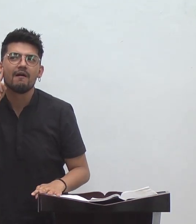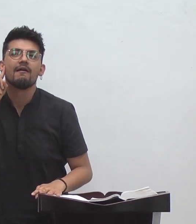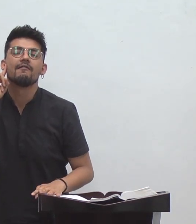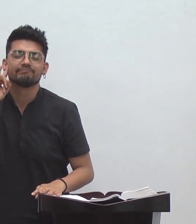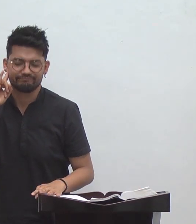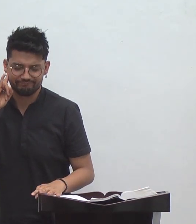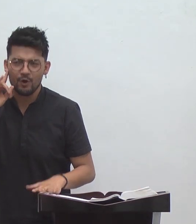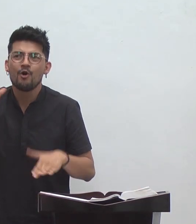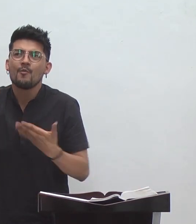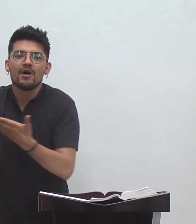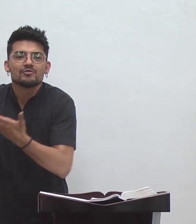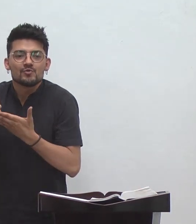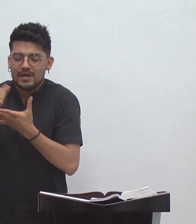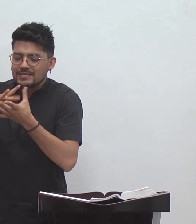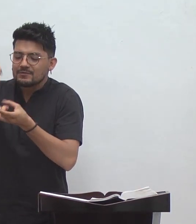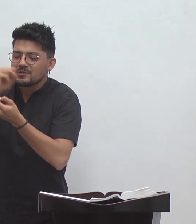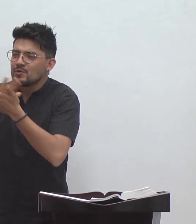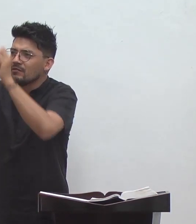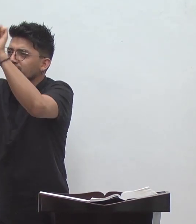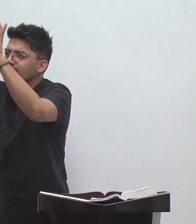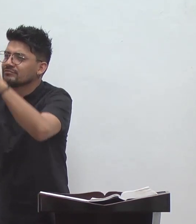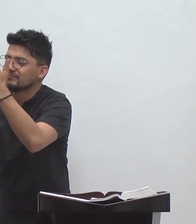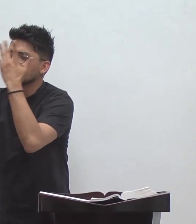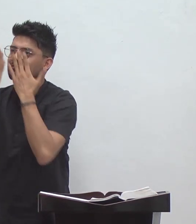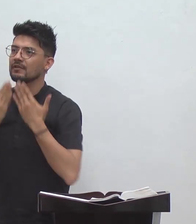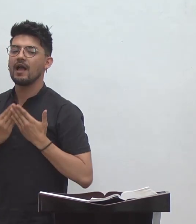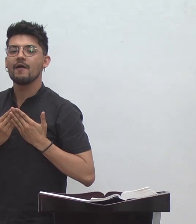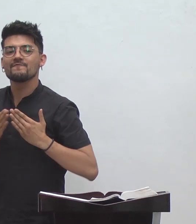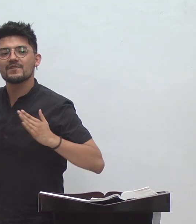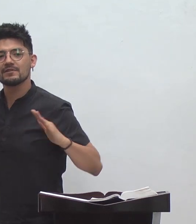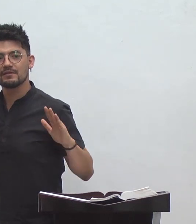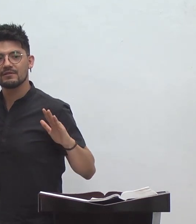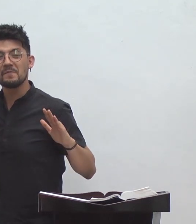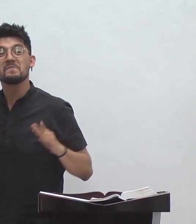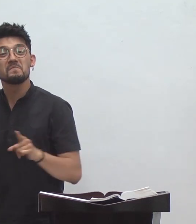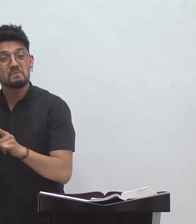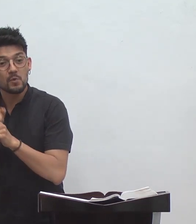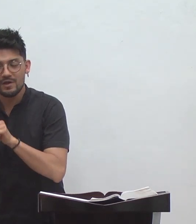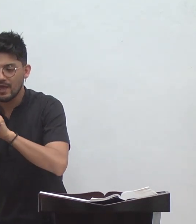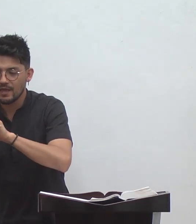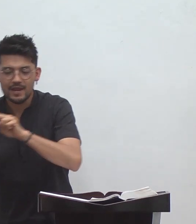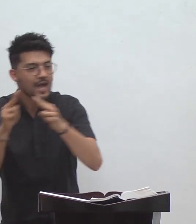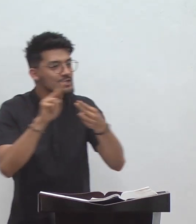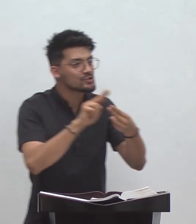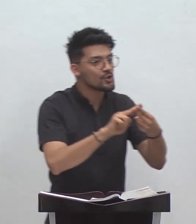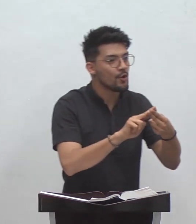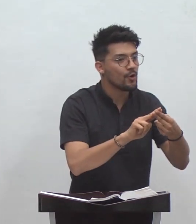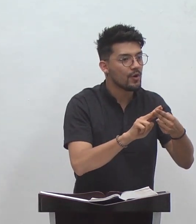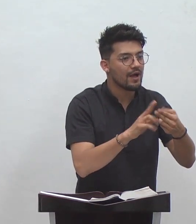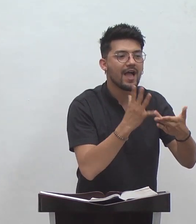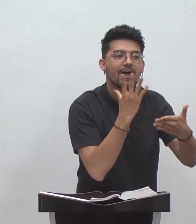Ustedes como iglesia tienen un privilegio de escuchar la palabra y de estar dispuestos a la voz del